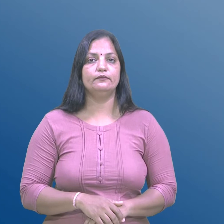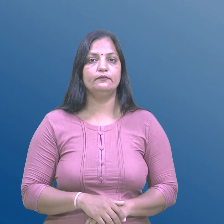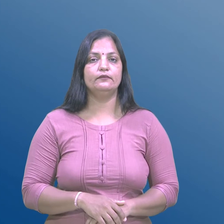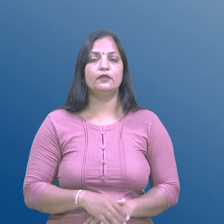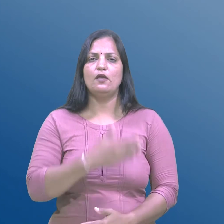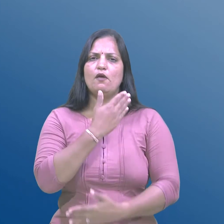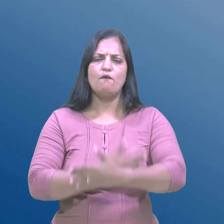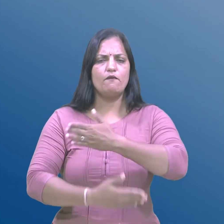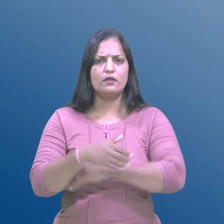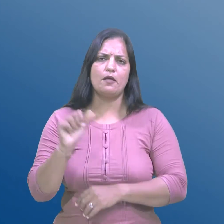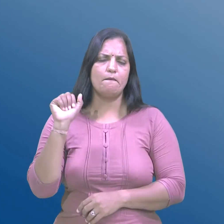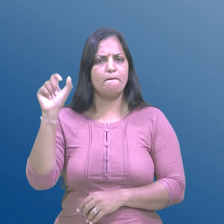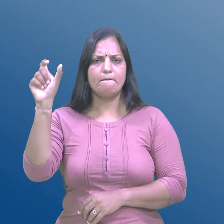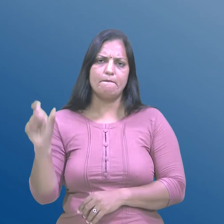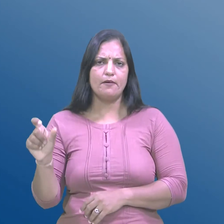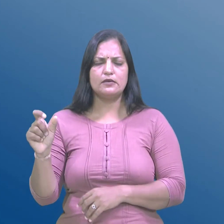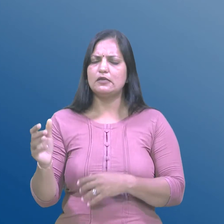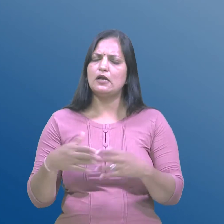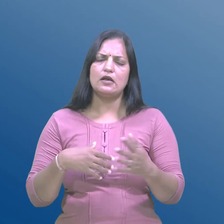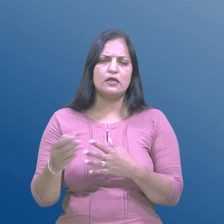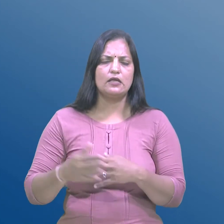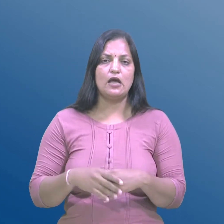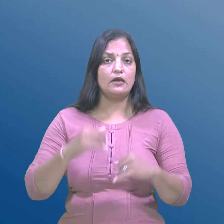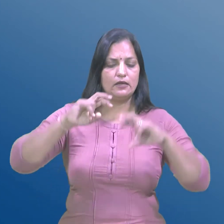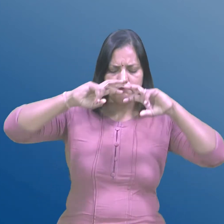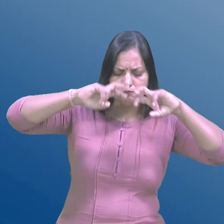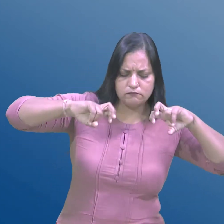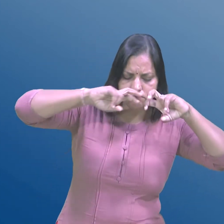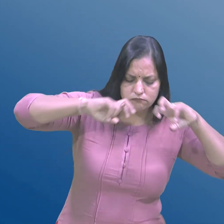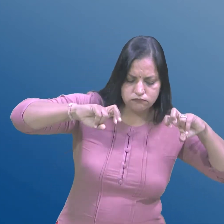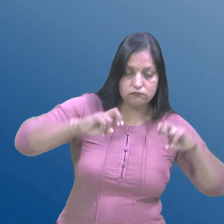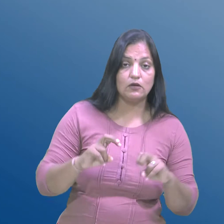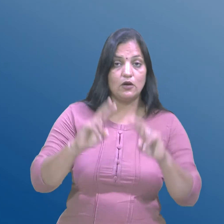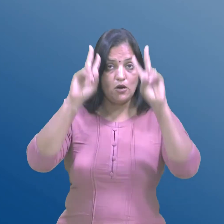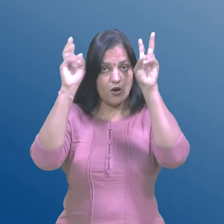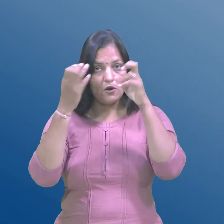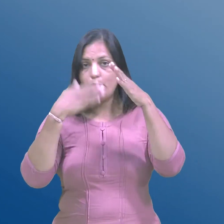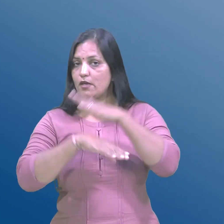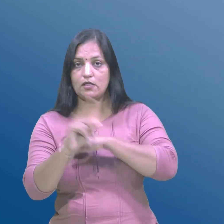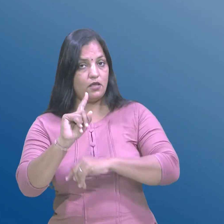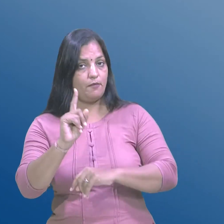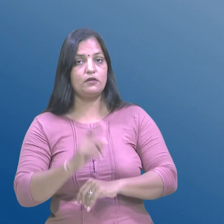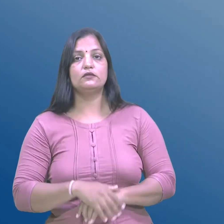વિકલાંગતા ધરાવતી વ્યક્તિ કોઈ પણ સંશોધનનો વિષય બનશે નહીં, સિવાય